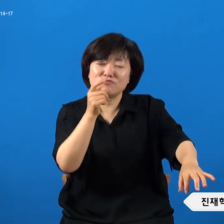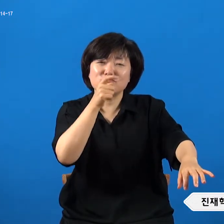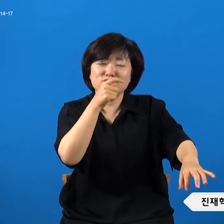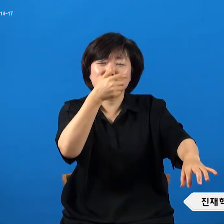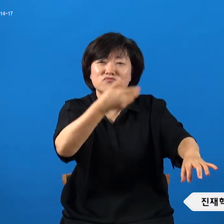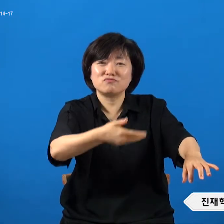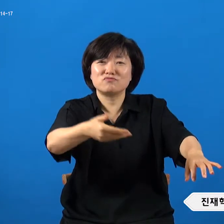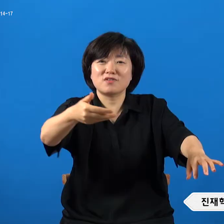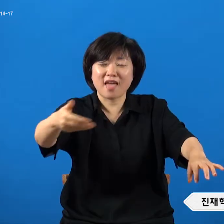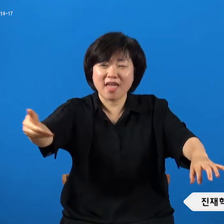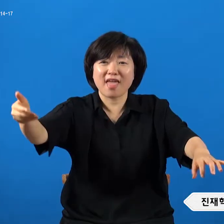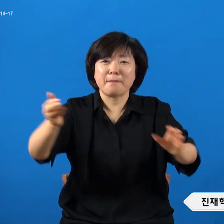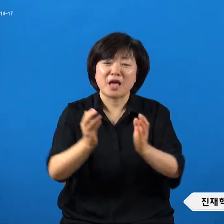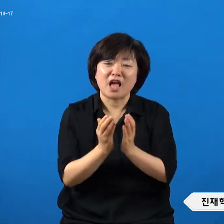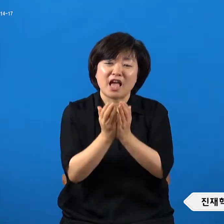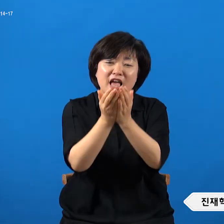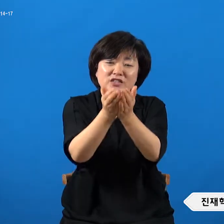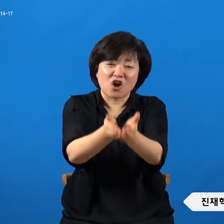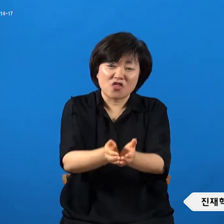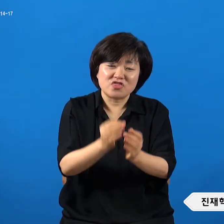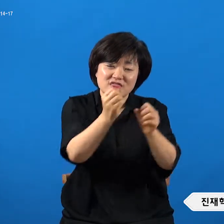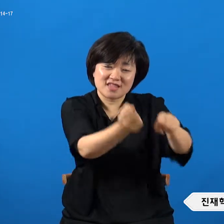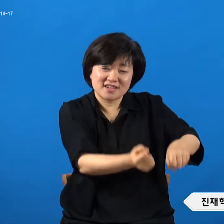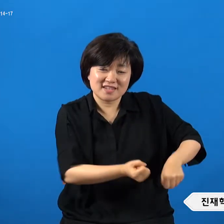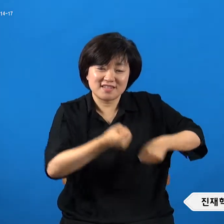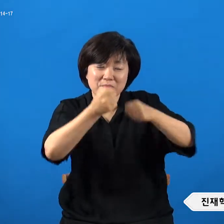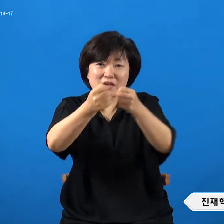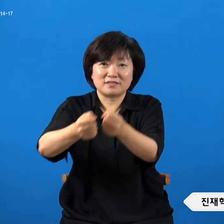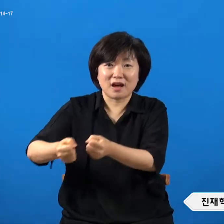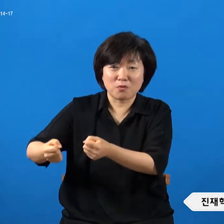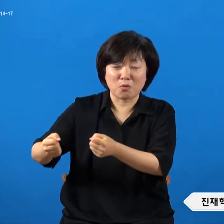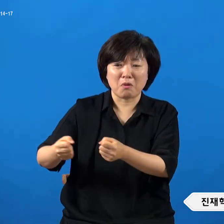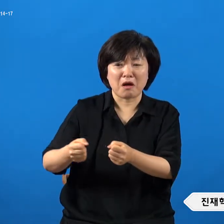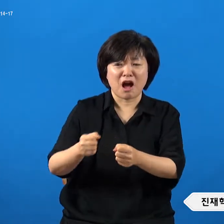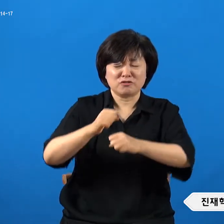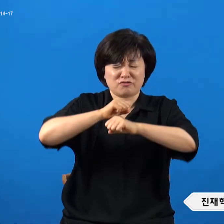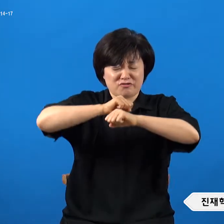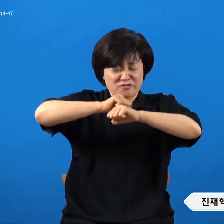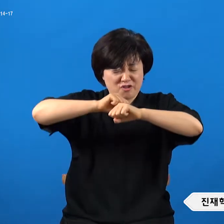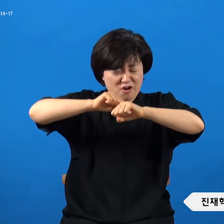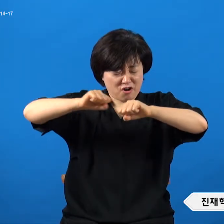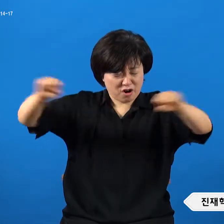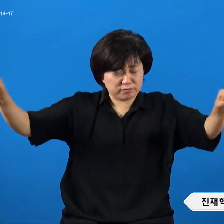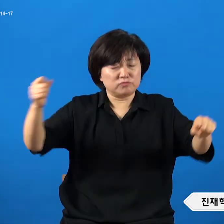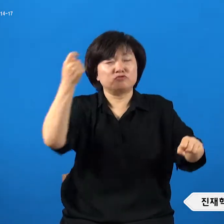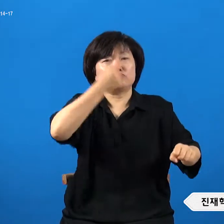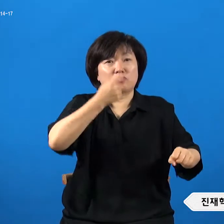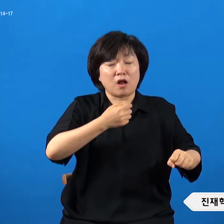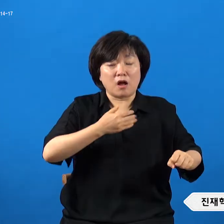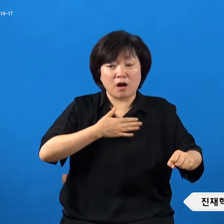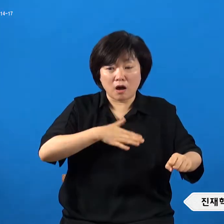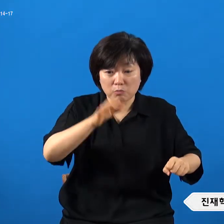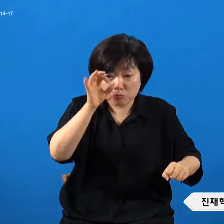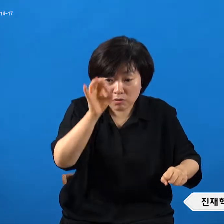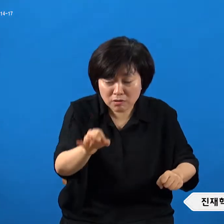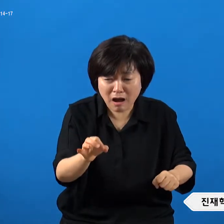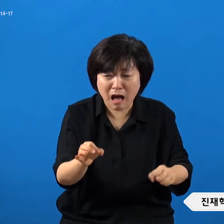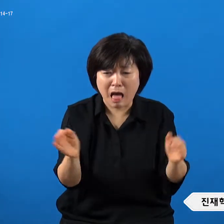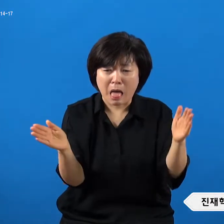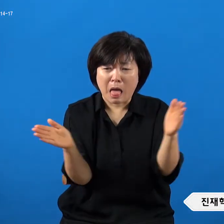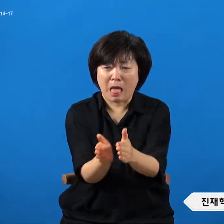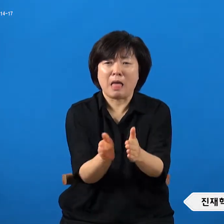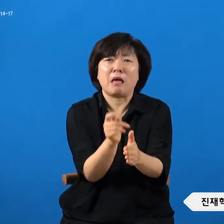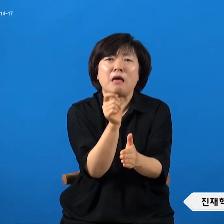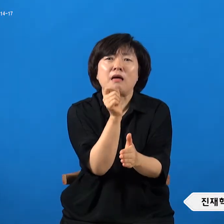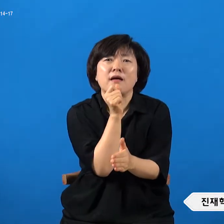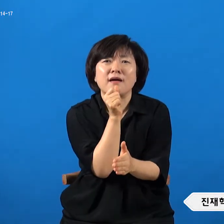굉장히 넓은 걸로 생각했는데 가보니까 저게 두만강이었습니다. 저 건너 땅에는